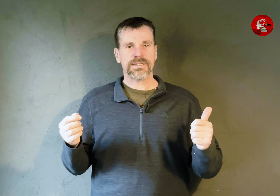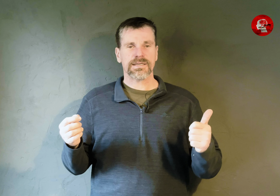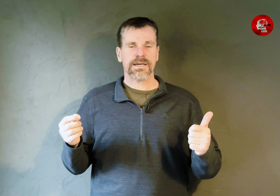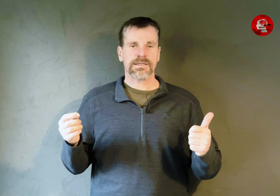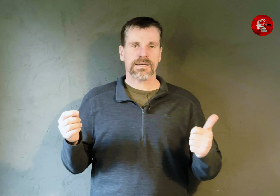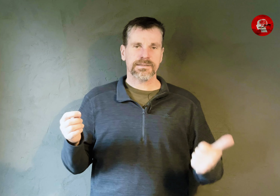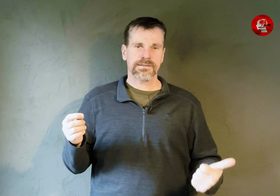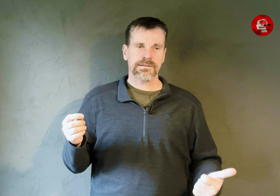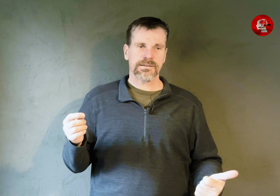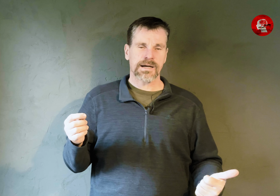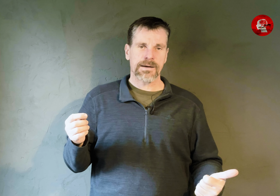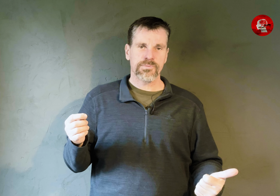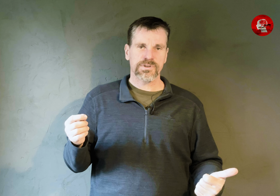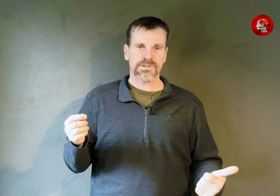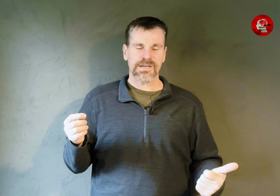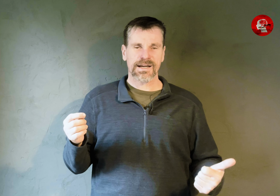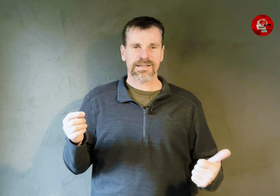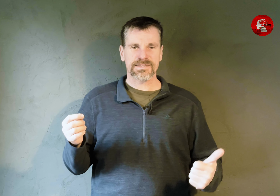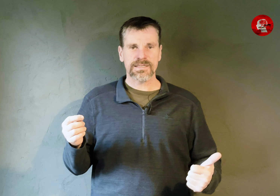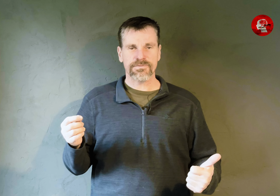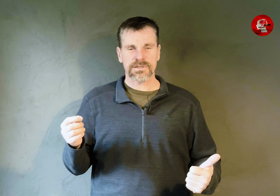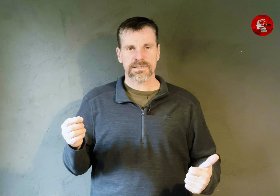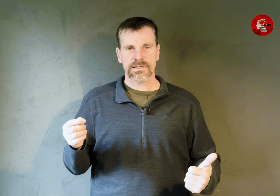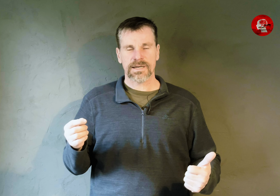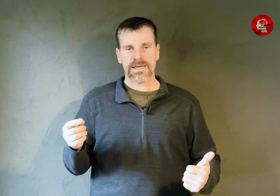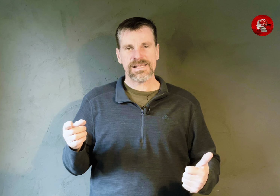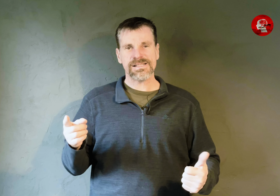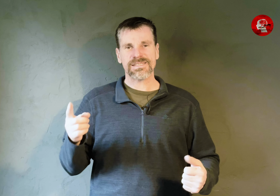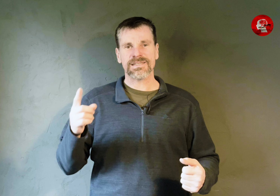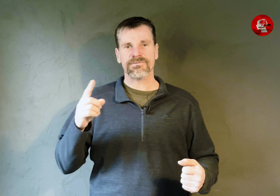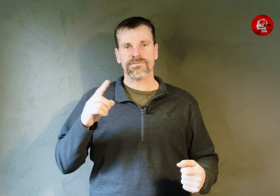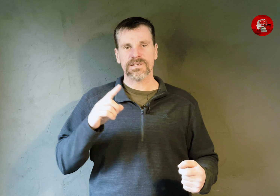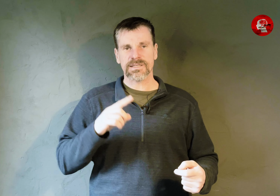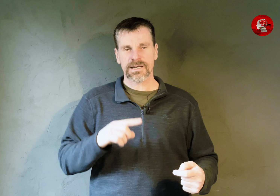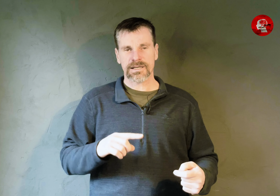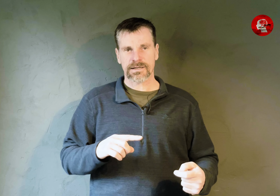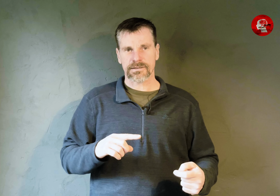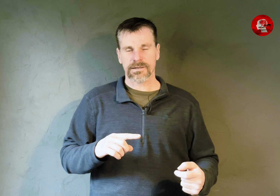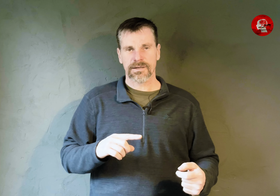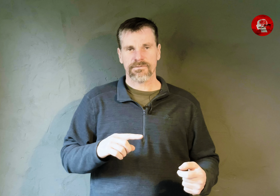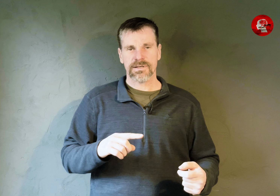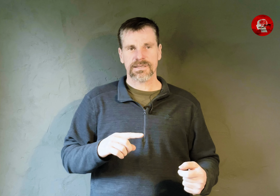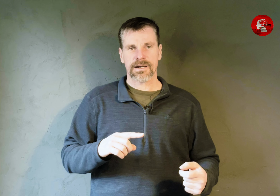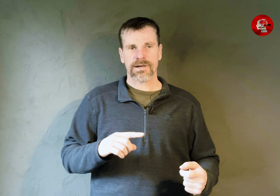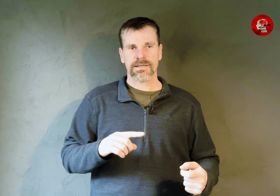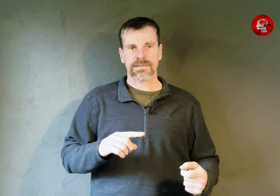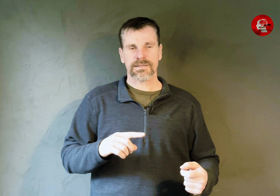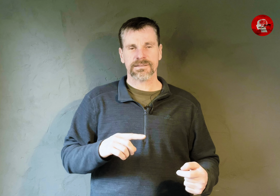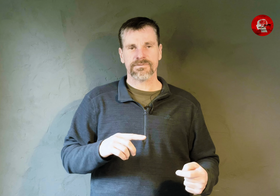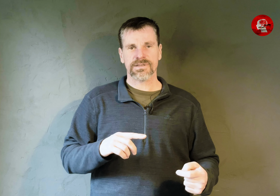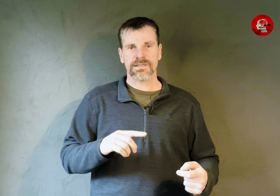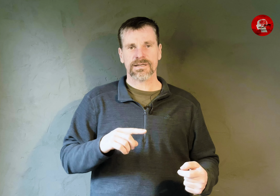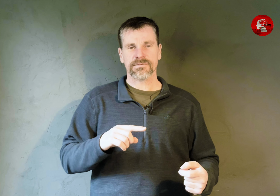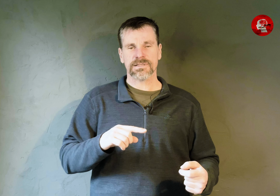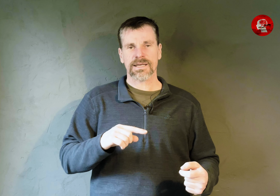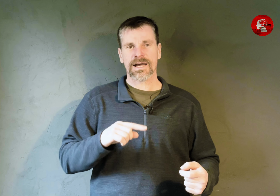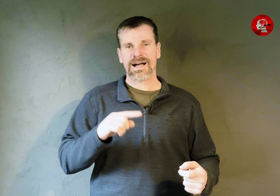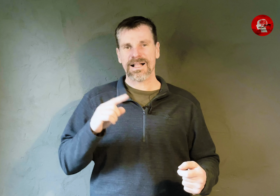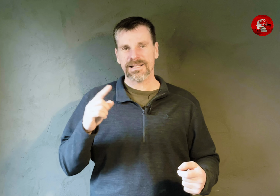ich eine kette haben möchte die aggressiv ist hält die weniger lang wenn ich aber eine kette die weniger die länger halten